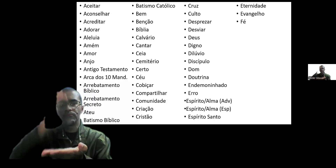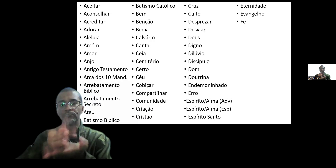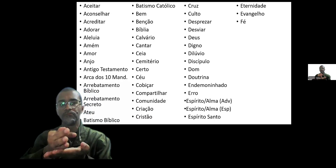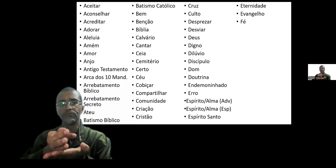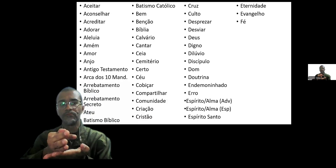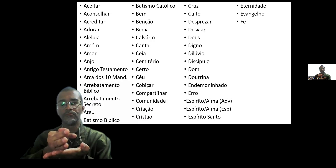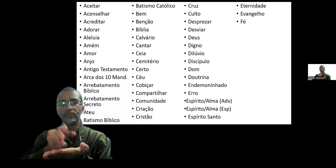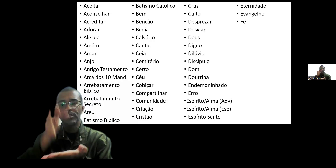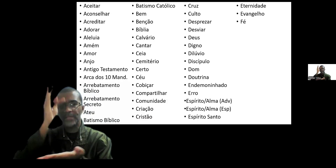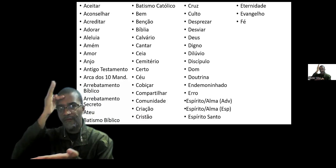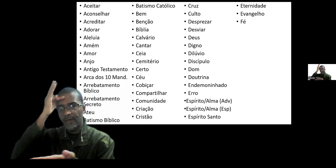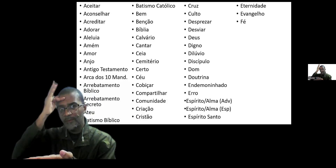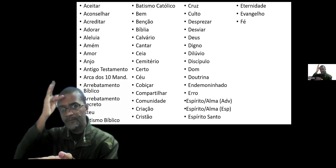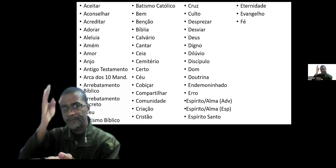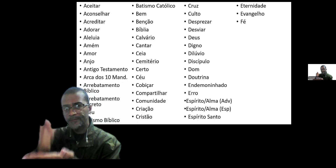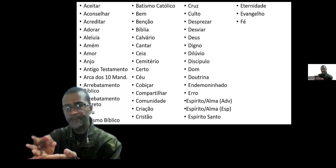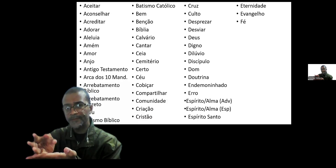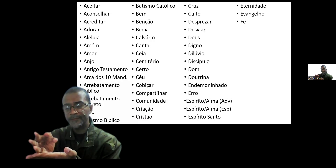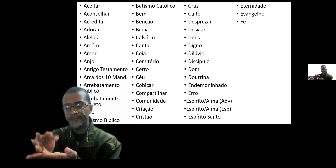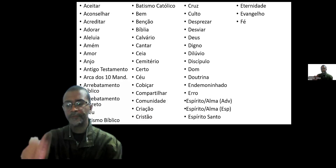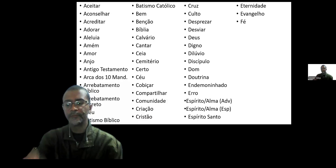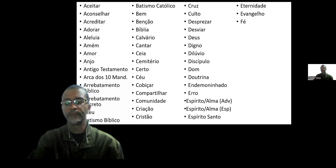Fé. Essa é a fé.